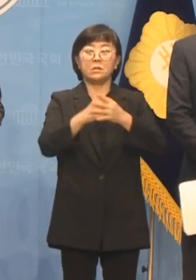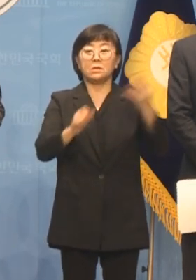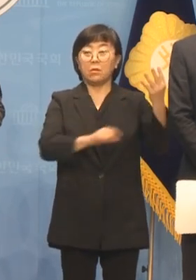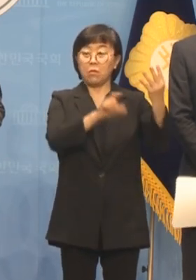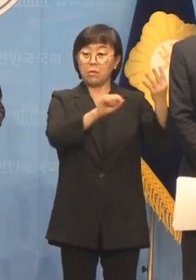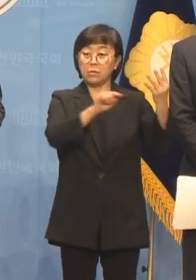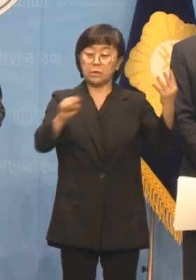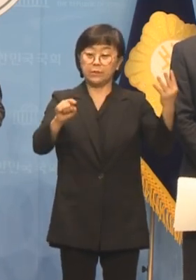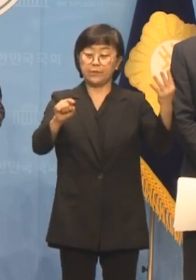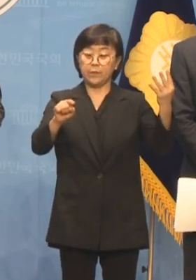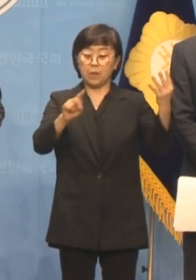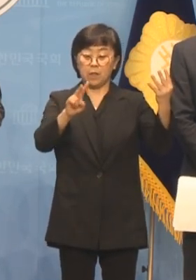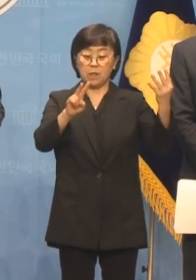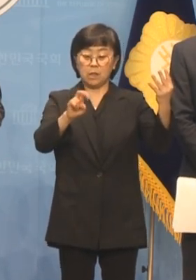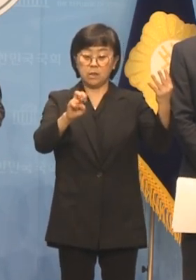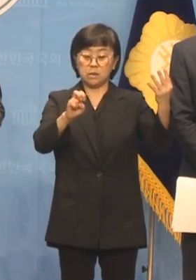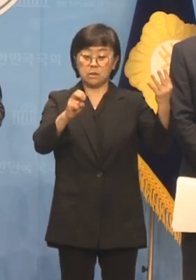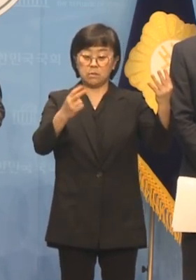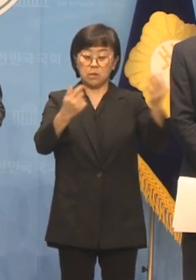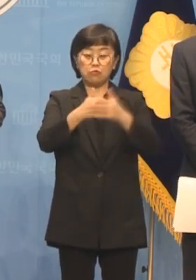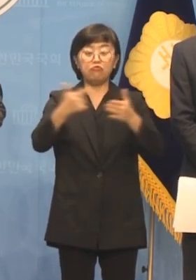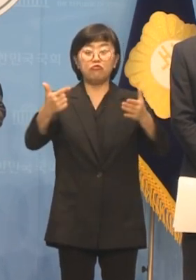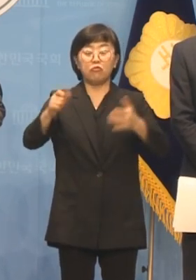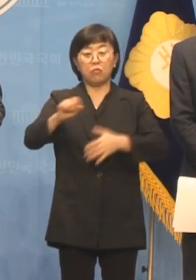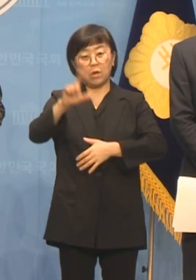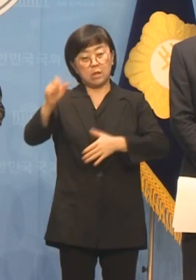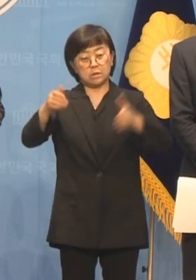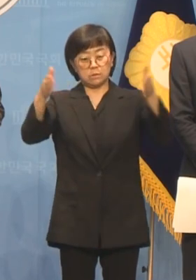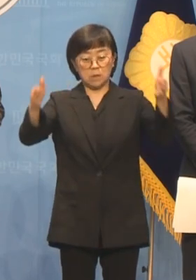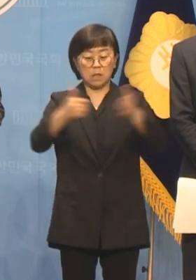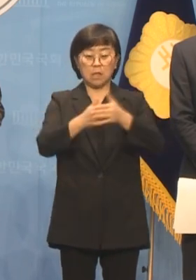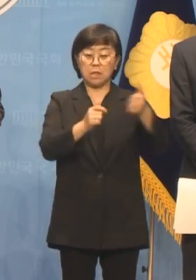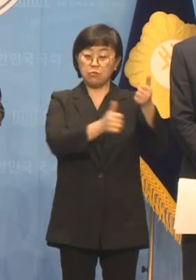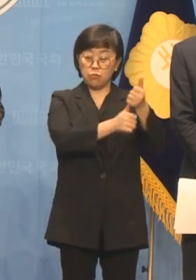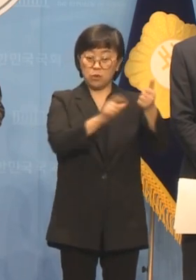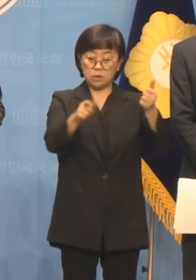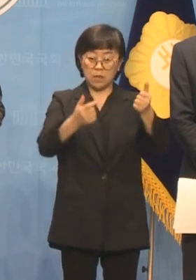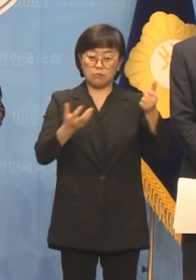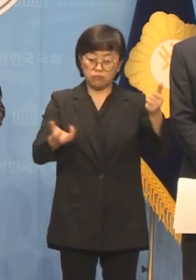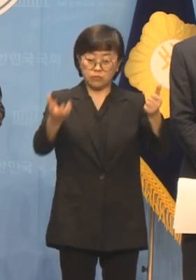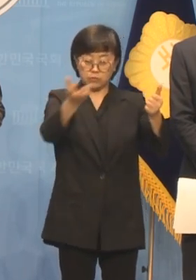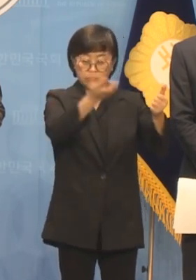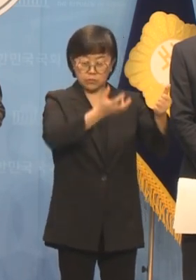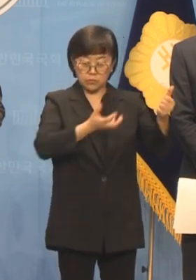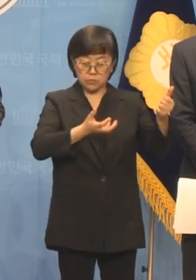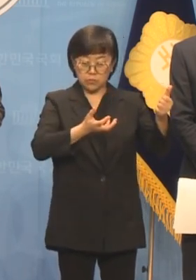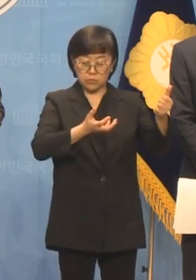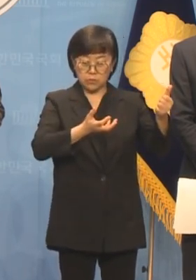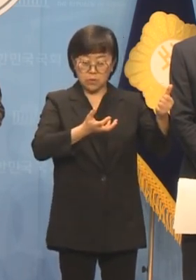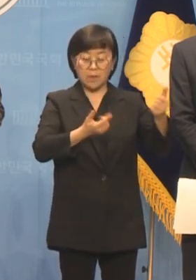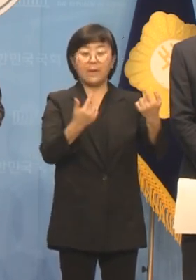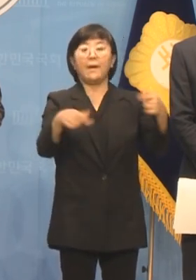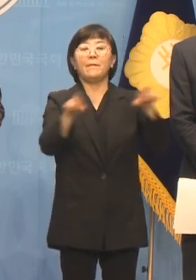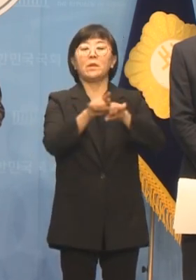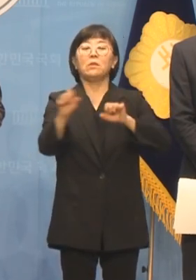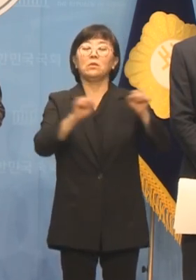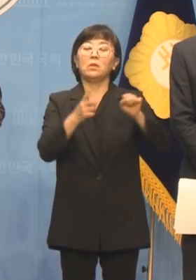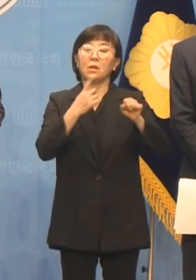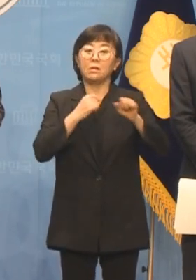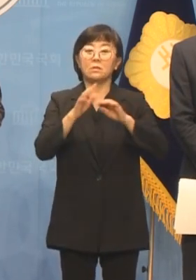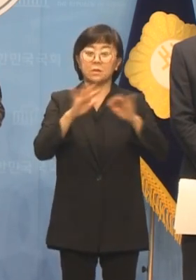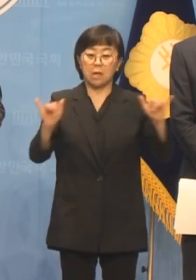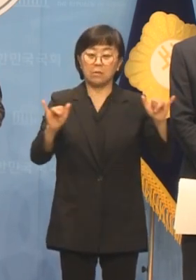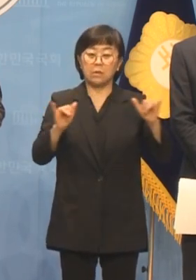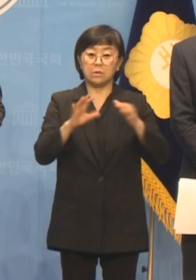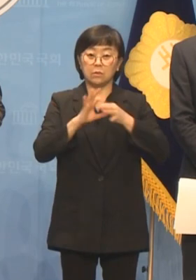4월경부터 2021년 6월경까지 사이의 김용 전 부원장의 행적을 김용 전 부원장과 함께 활동했던 사람들을